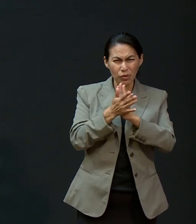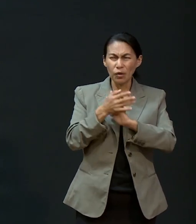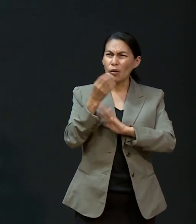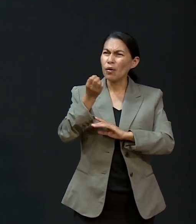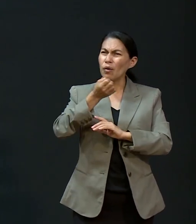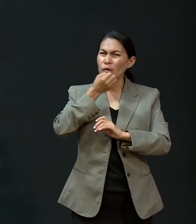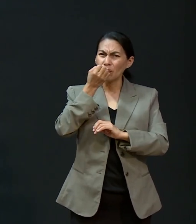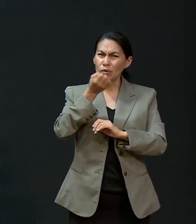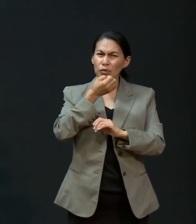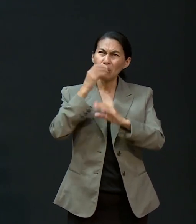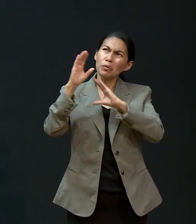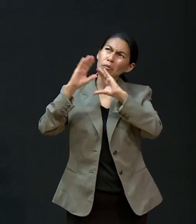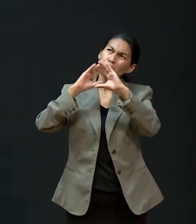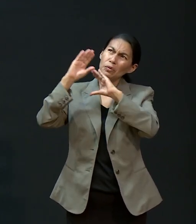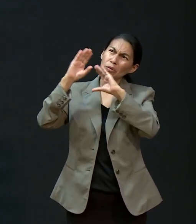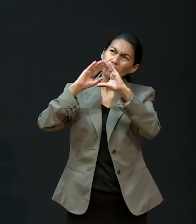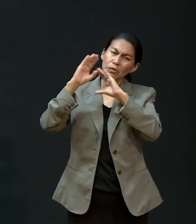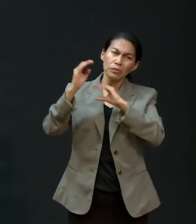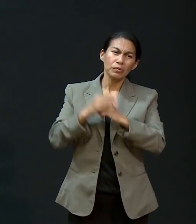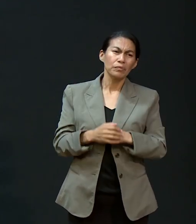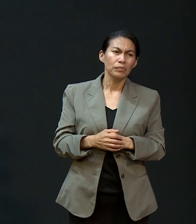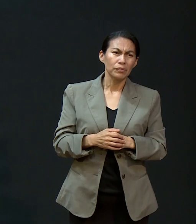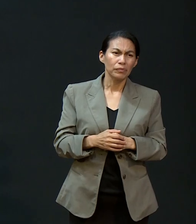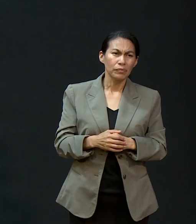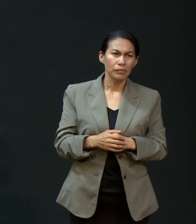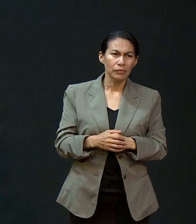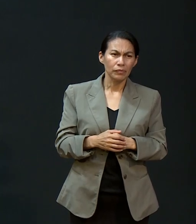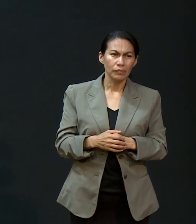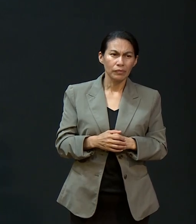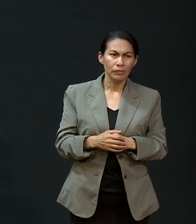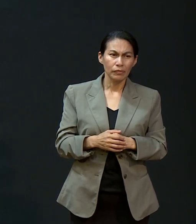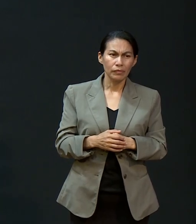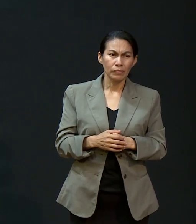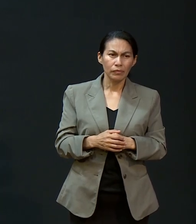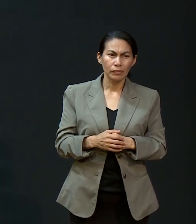transformarnos esa oración, esa comunión con Dios.